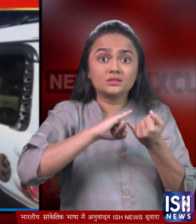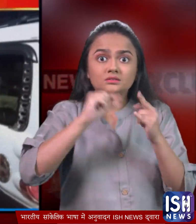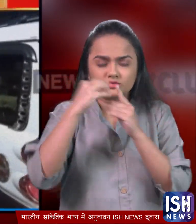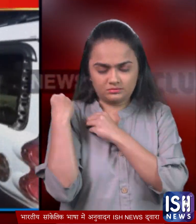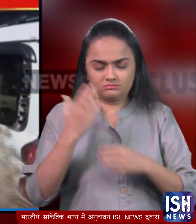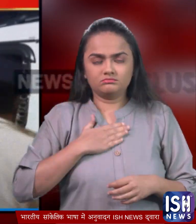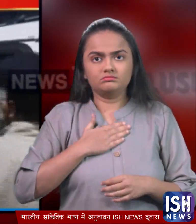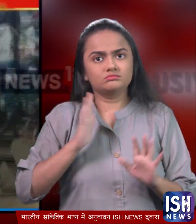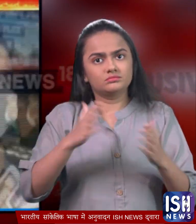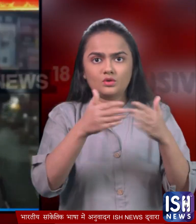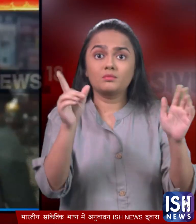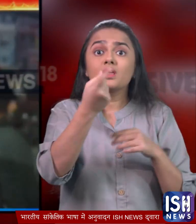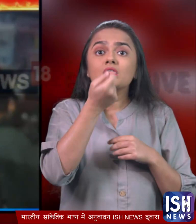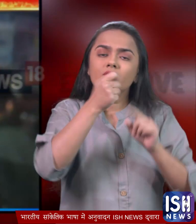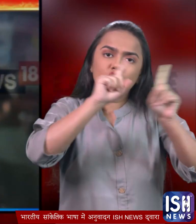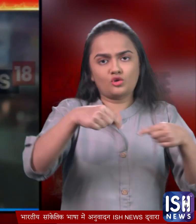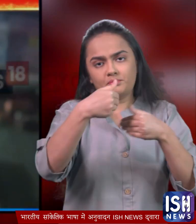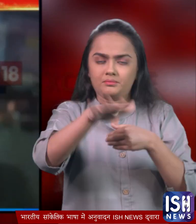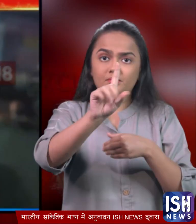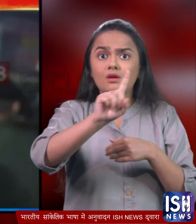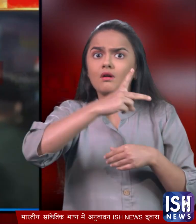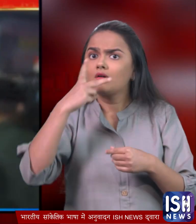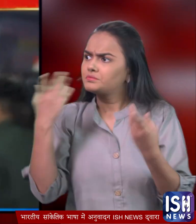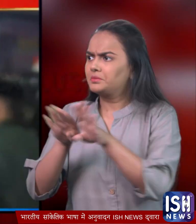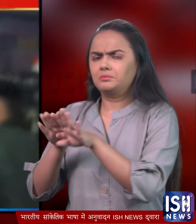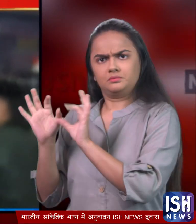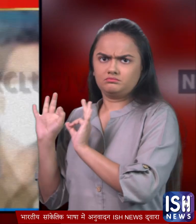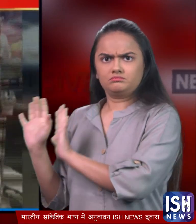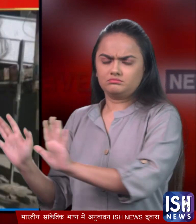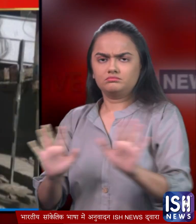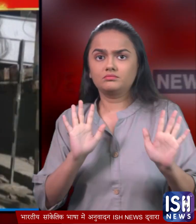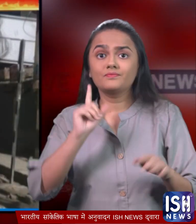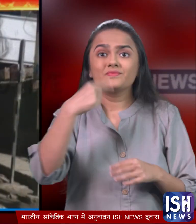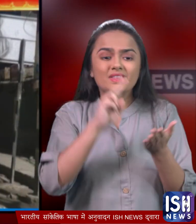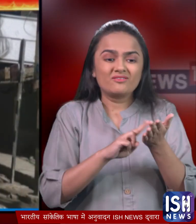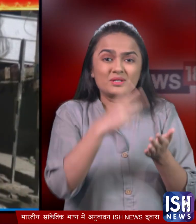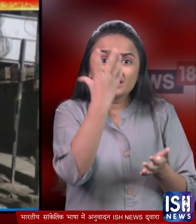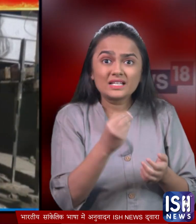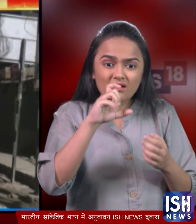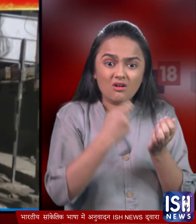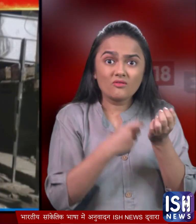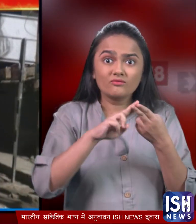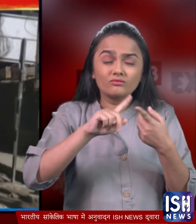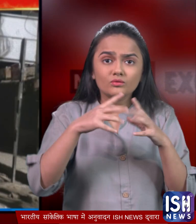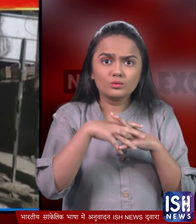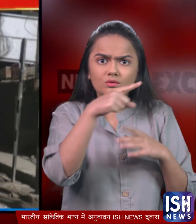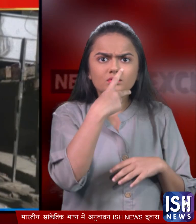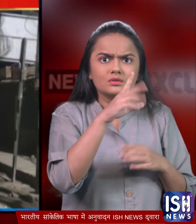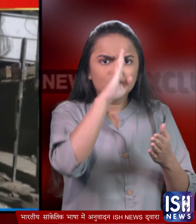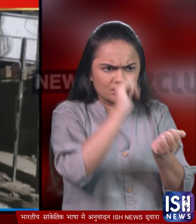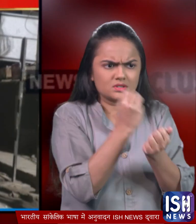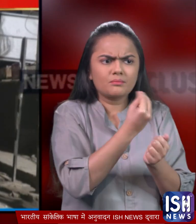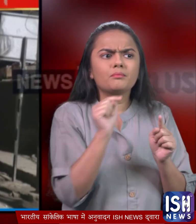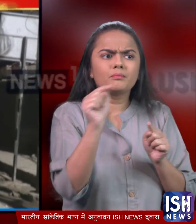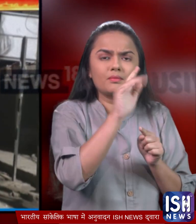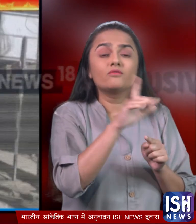खुद जिले के एसएसपी ने लिया। और मेडिकल दुकानों को छोड़ के लगभग सभी दुकानें बंद हो चुकी हैं। लेकिन नवादा में नाइट कर्फ्यू के दौरान कई इलाकों में